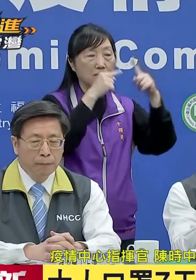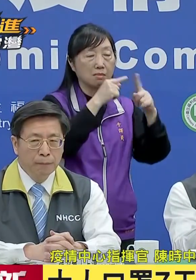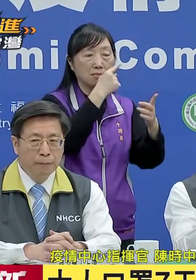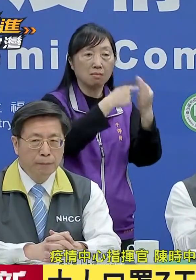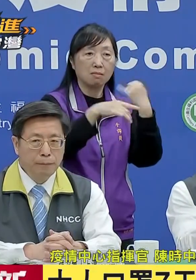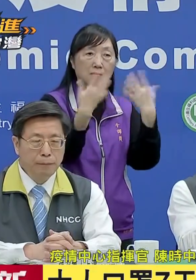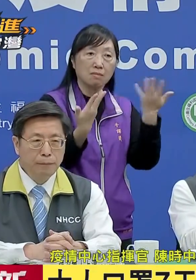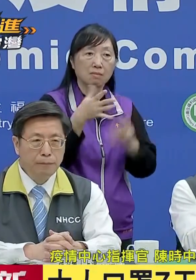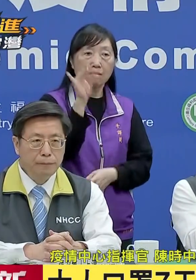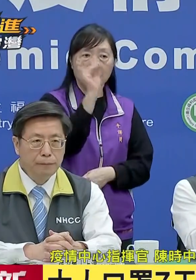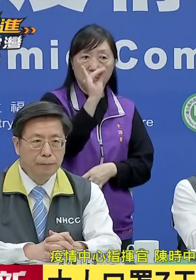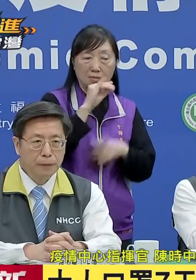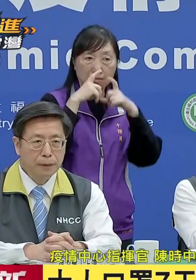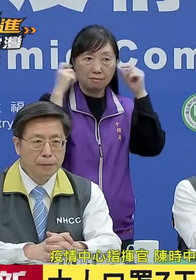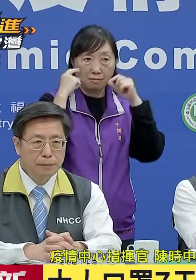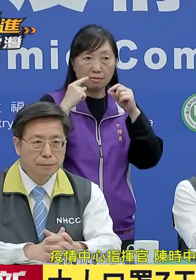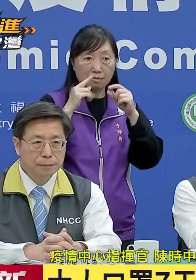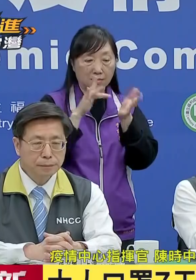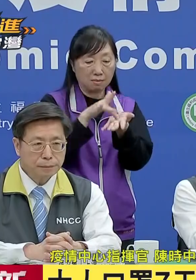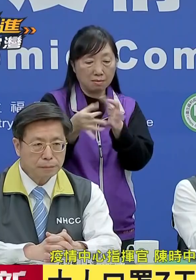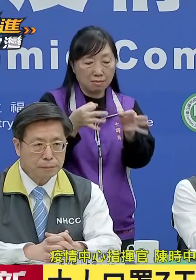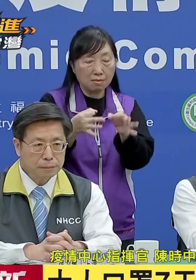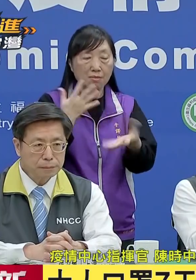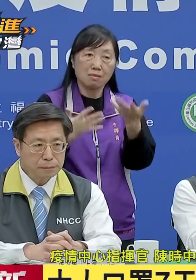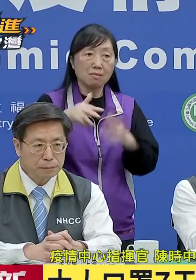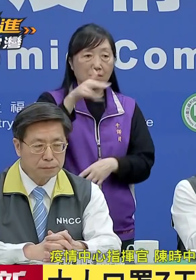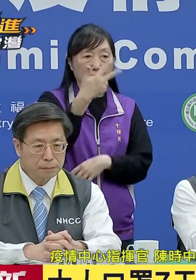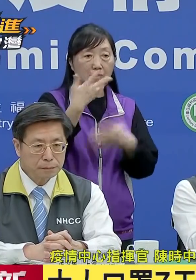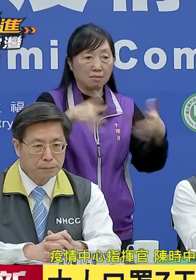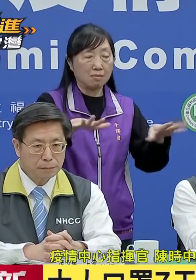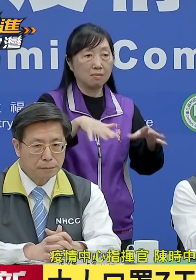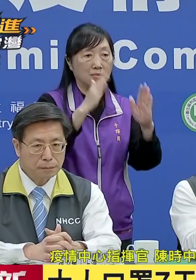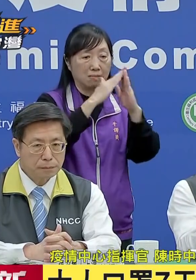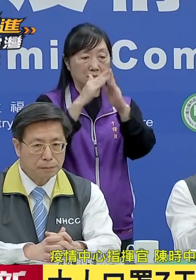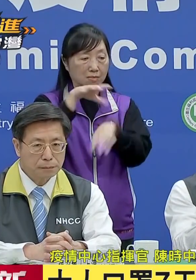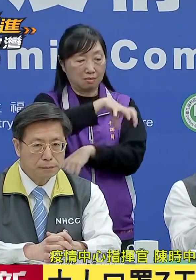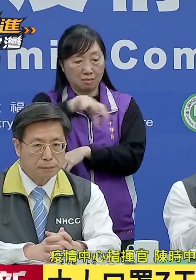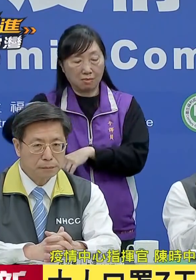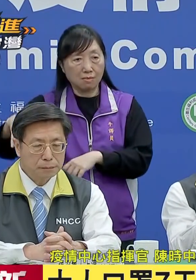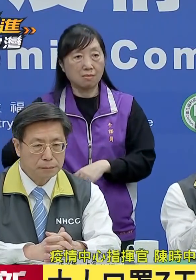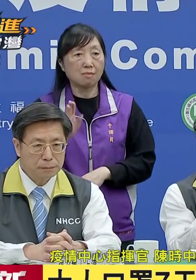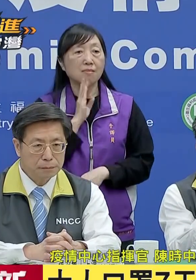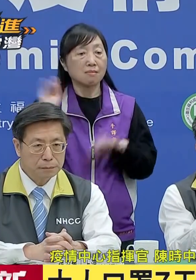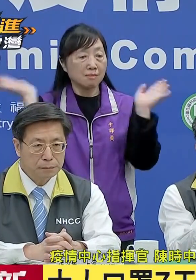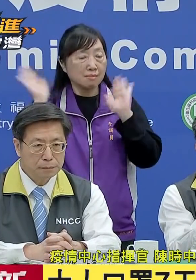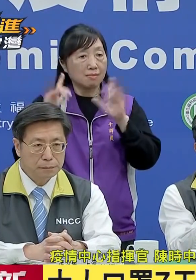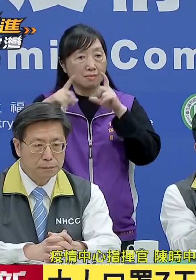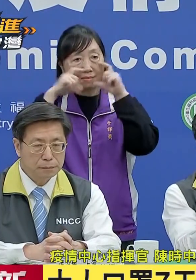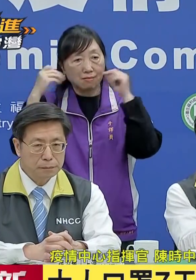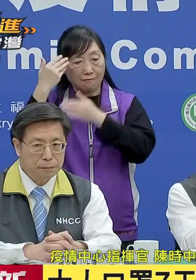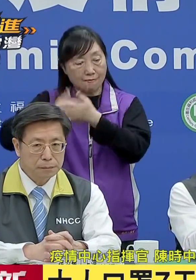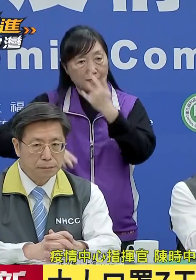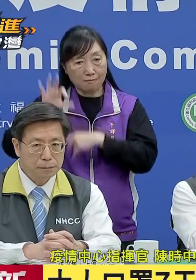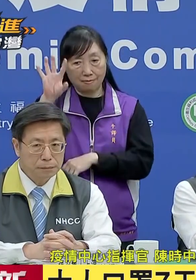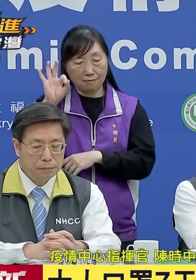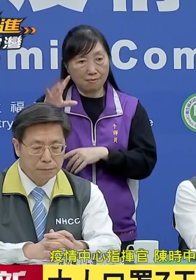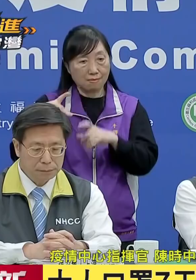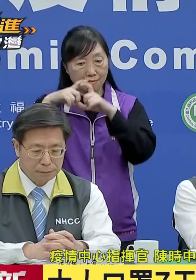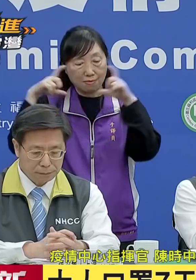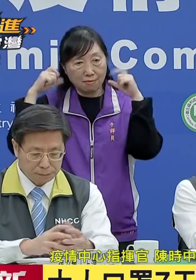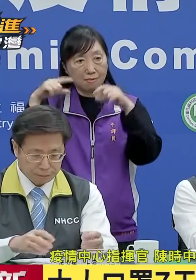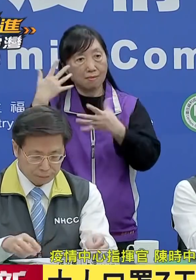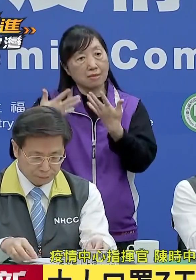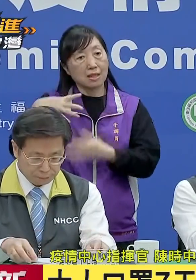的哈药局，好，大概有800多家，那儿童口罩会剩下500片以上的大概有